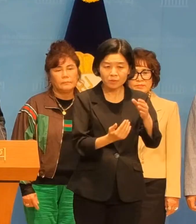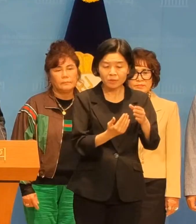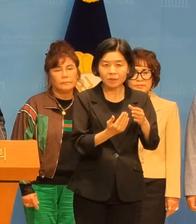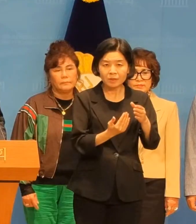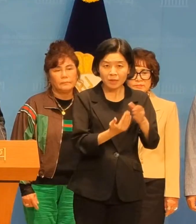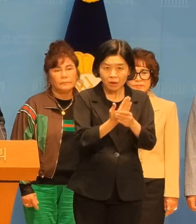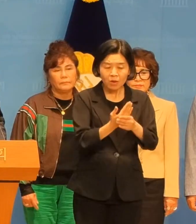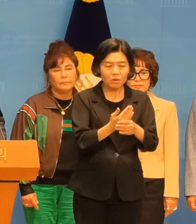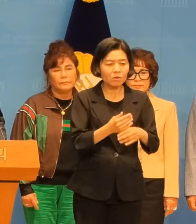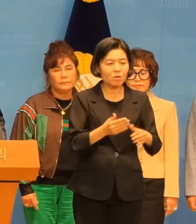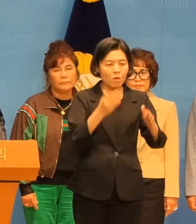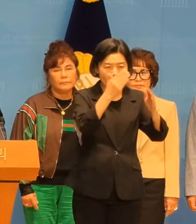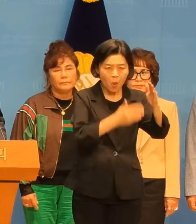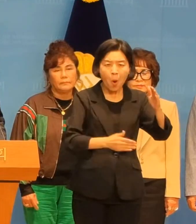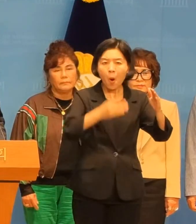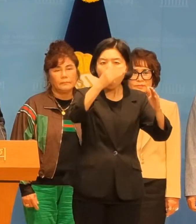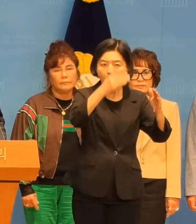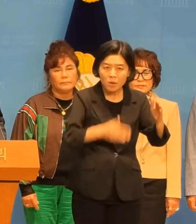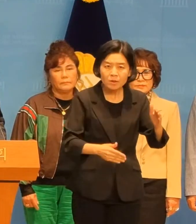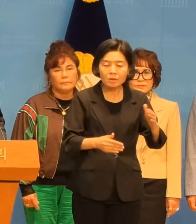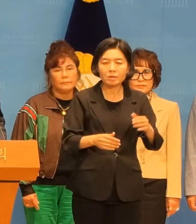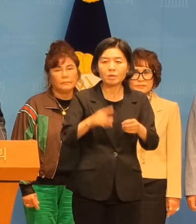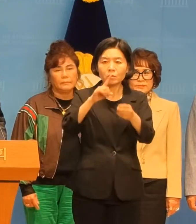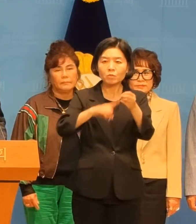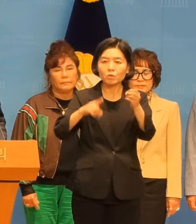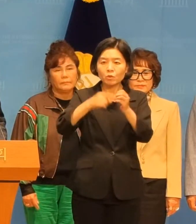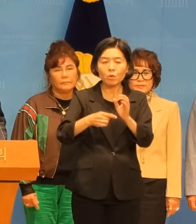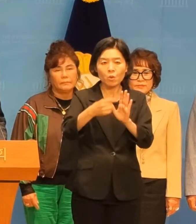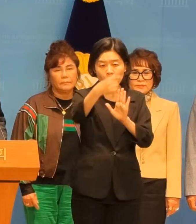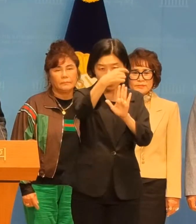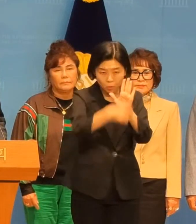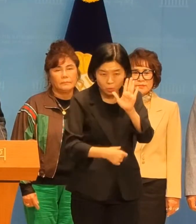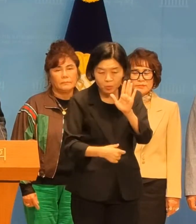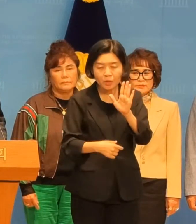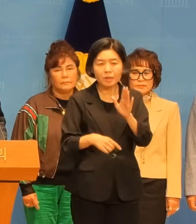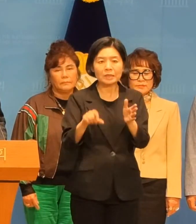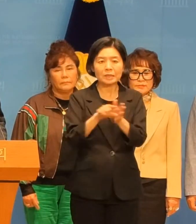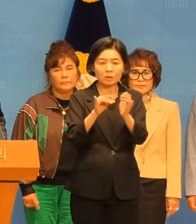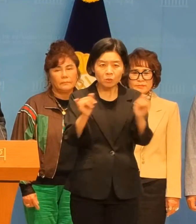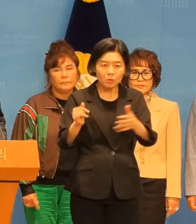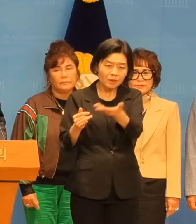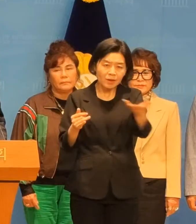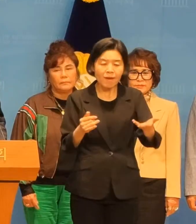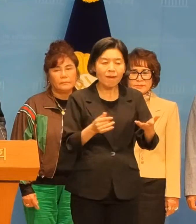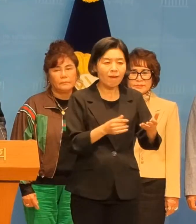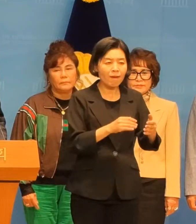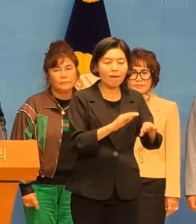공개적으로 종단과 신도들에게 해명하십시오.